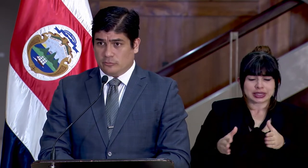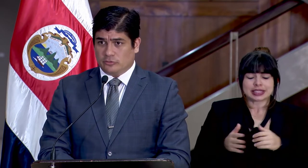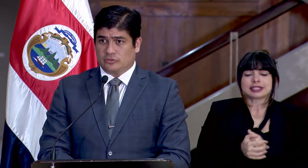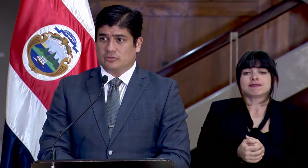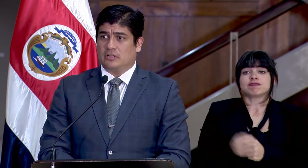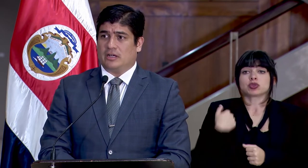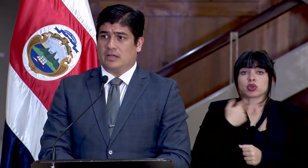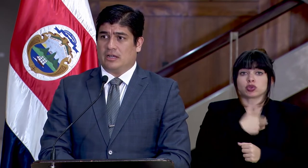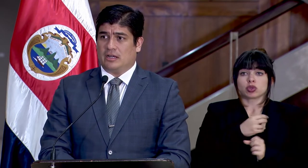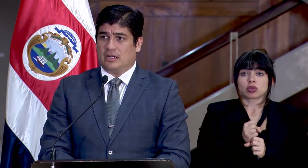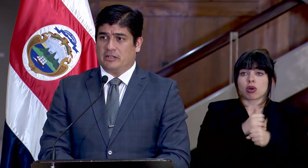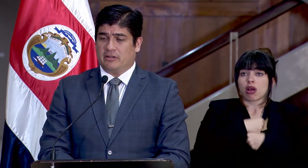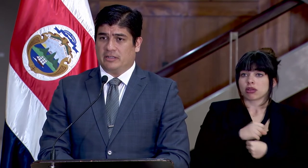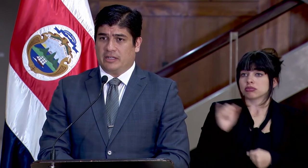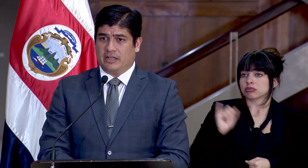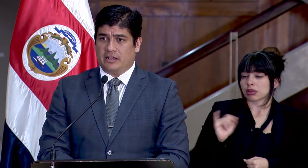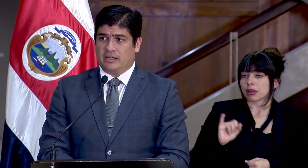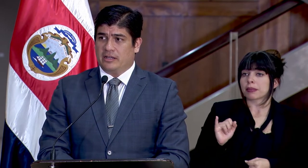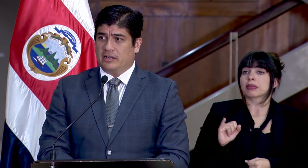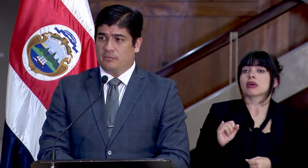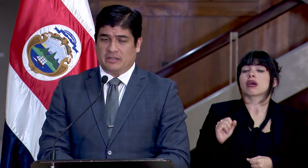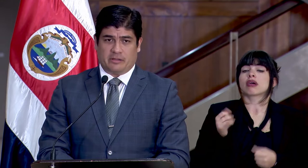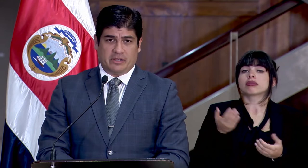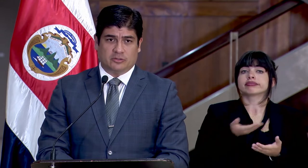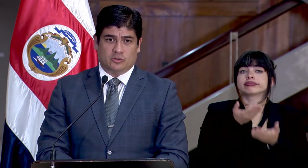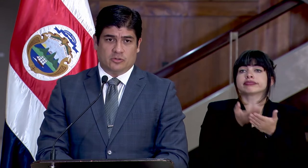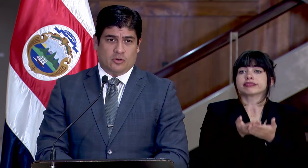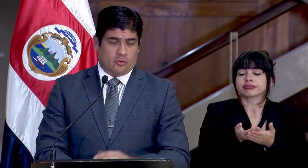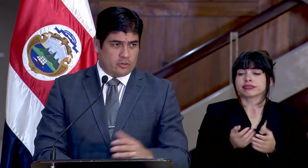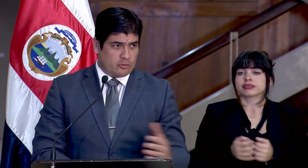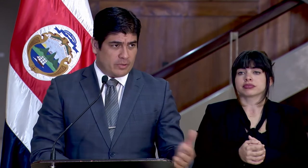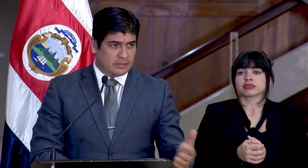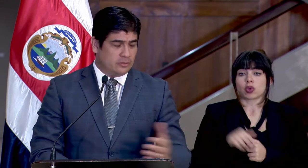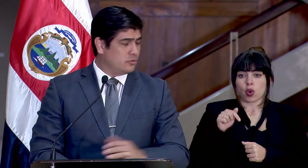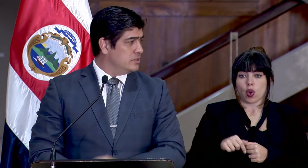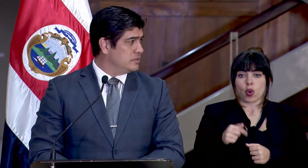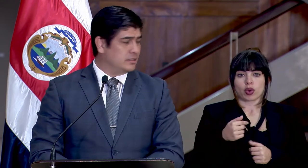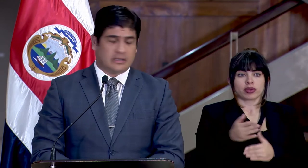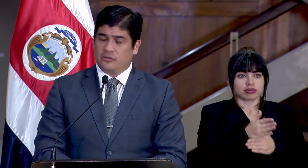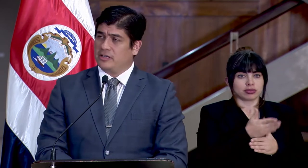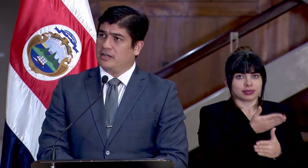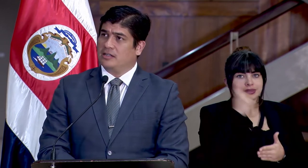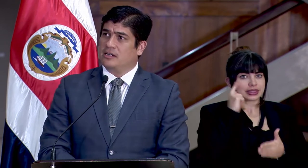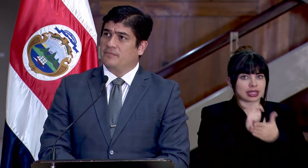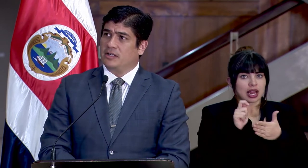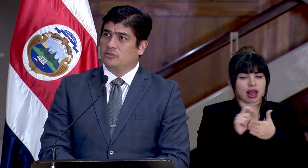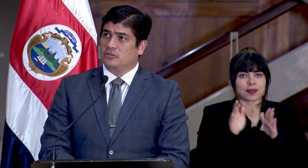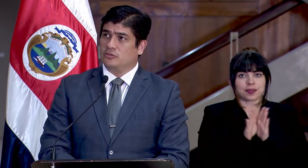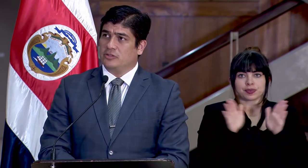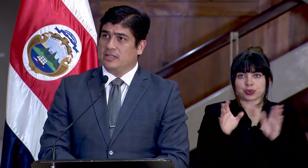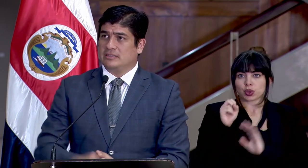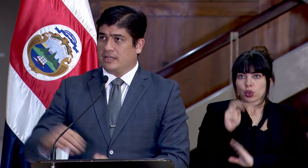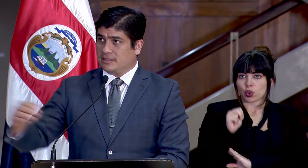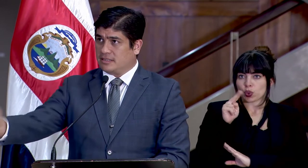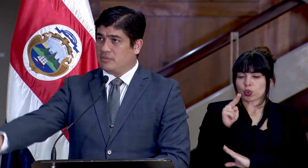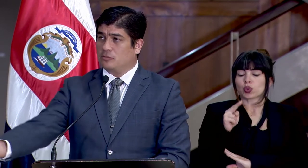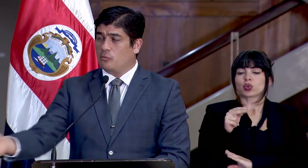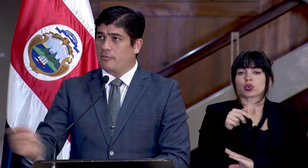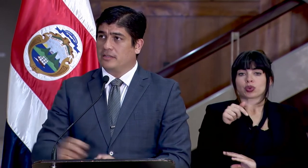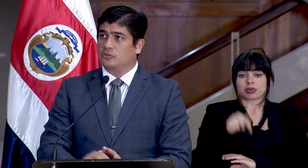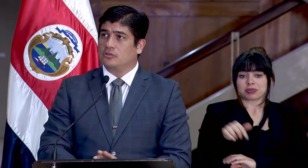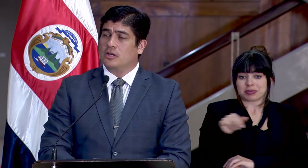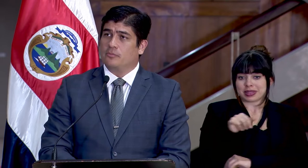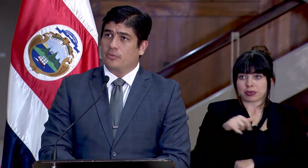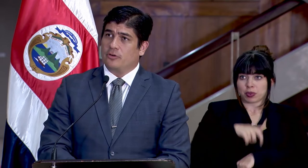Lo hacemos al nivel del planteamiento hoy compartido con el secretario general de Naciones Unidas, en este